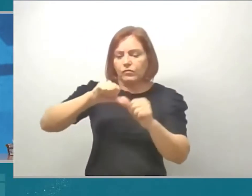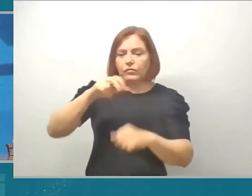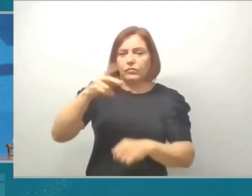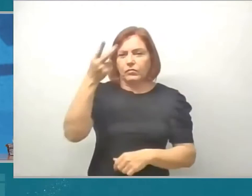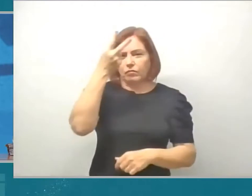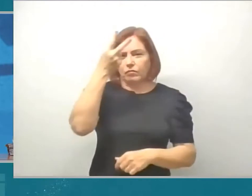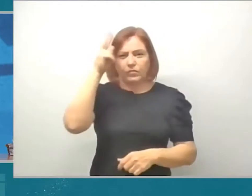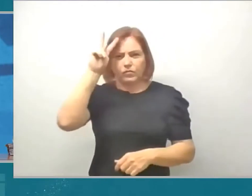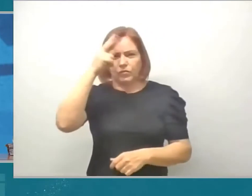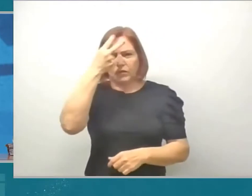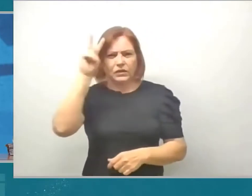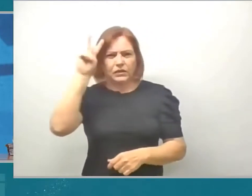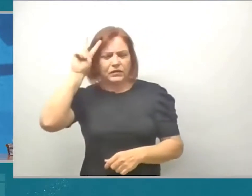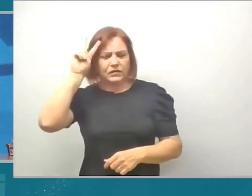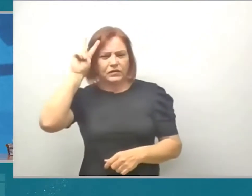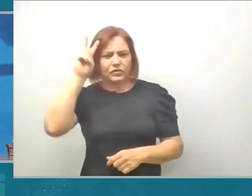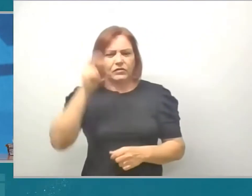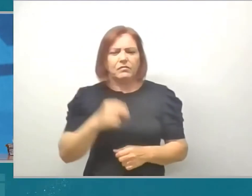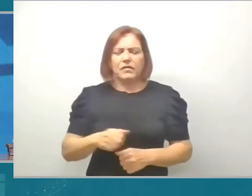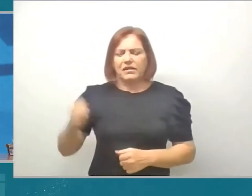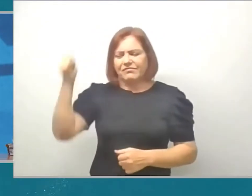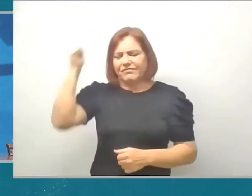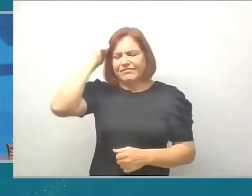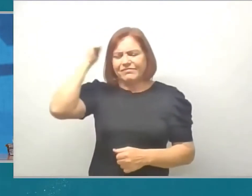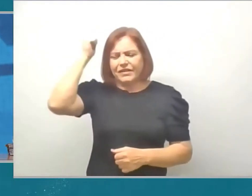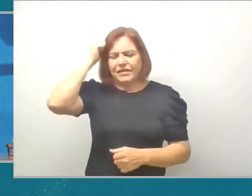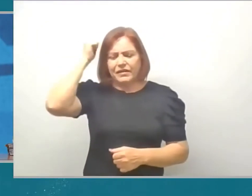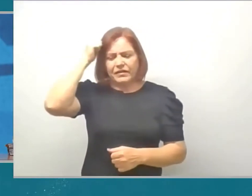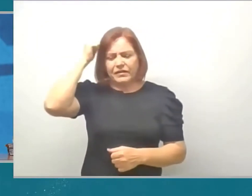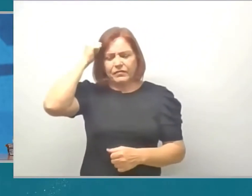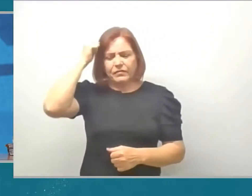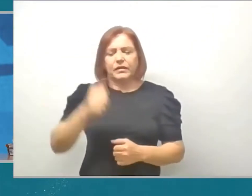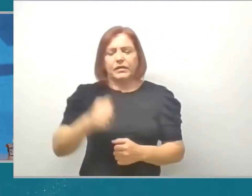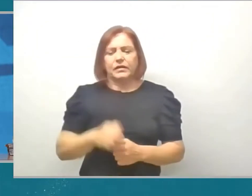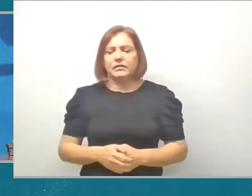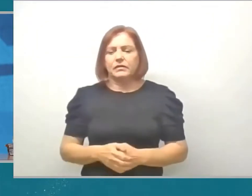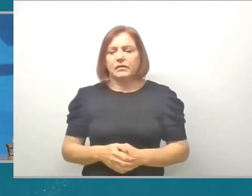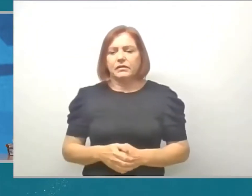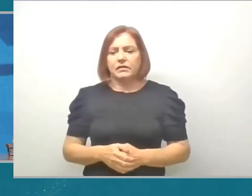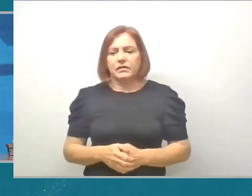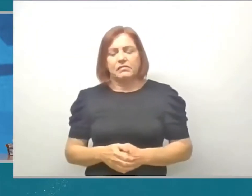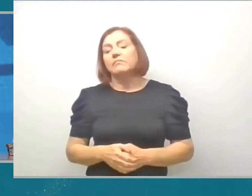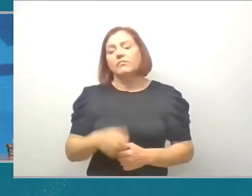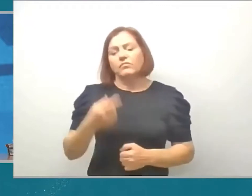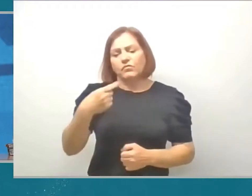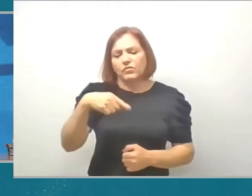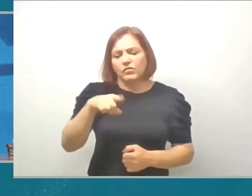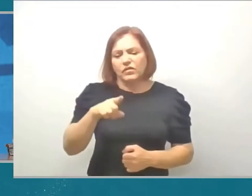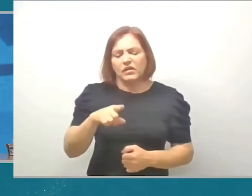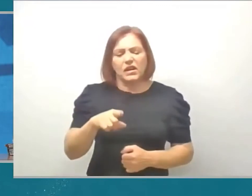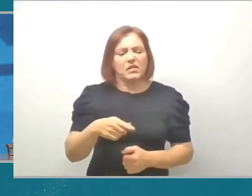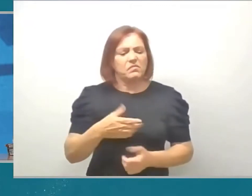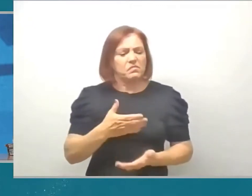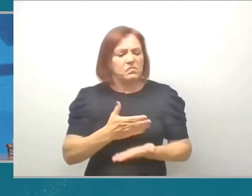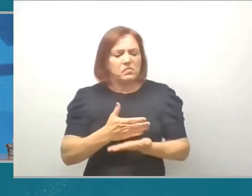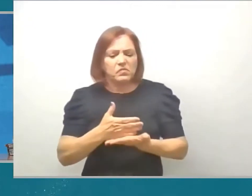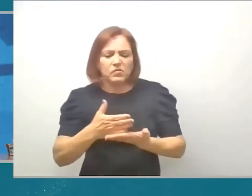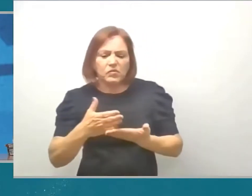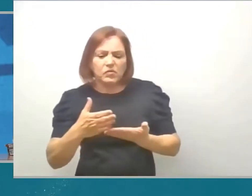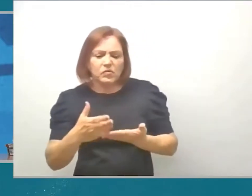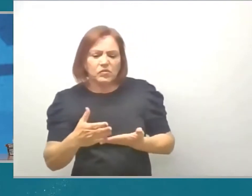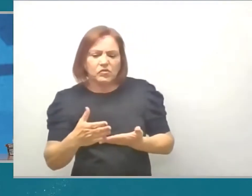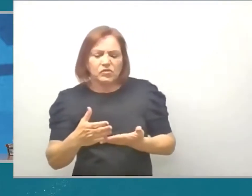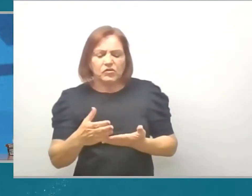se você continuar, então essa nova aliança não cabe na velha aliança. A